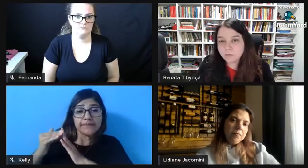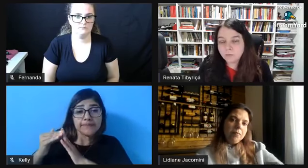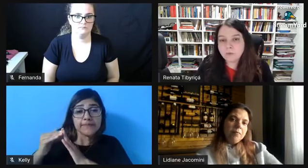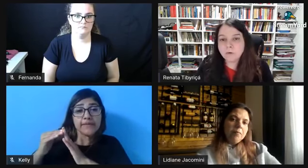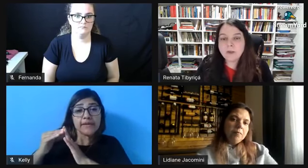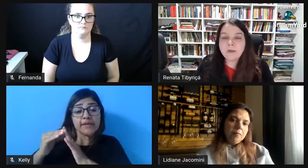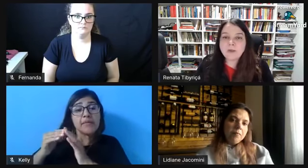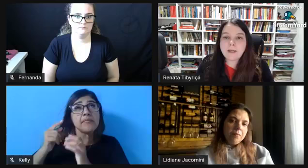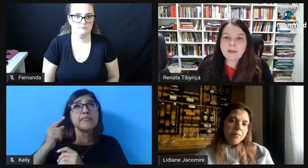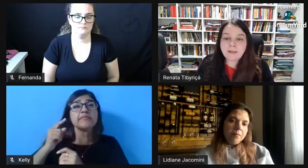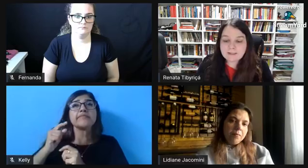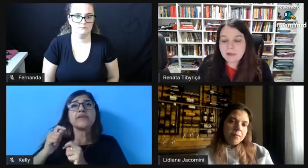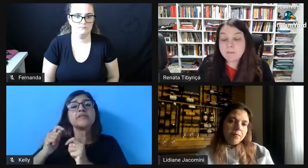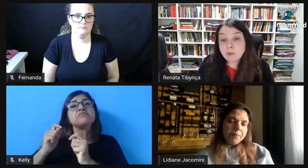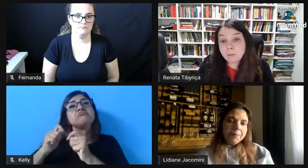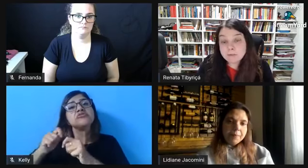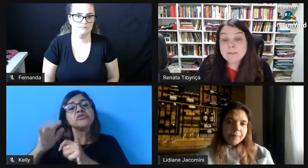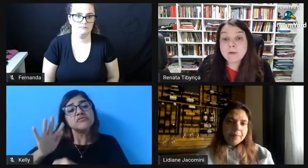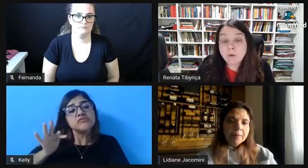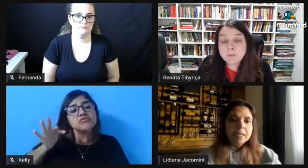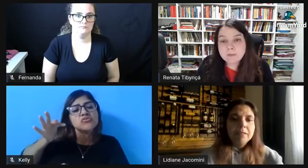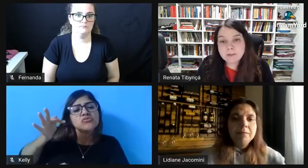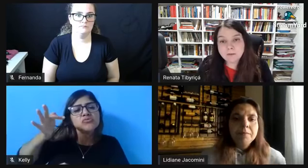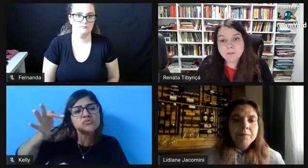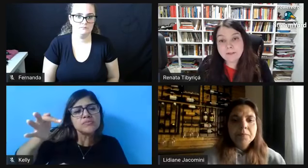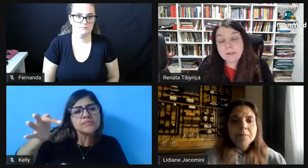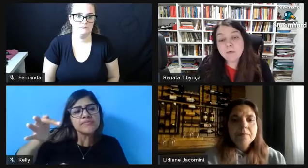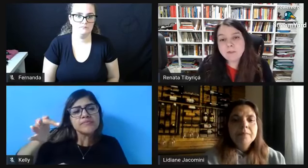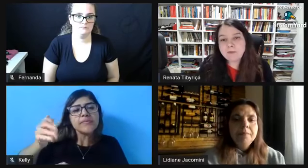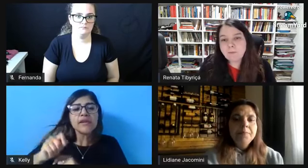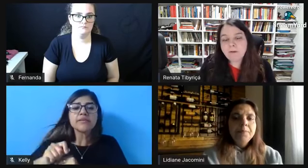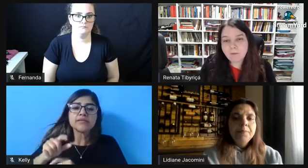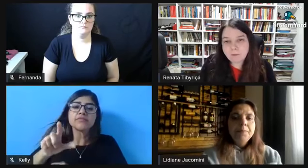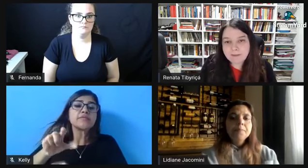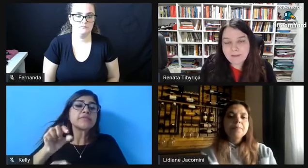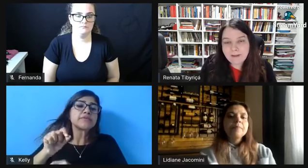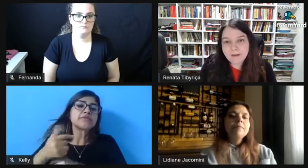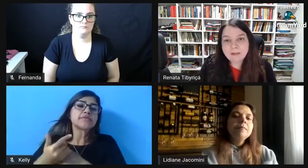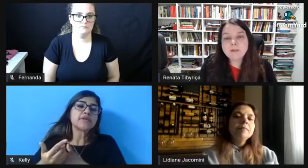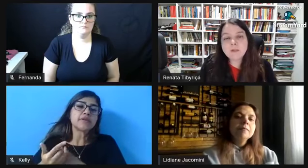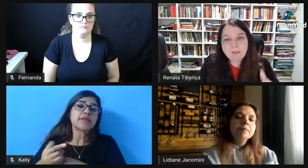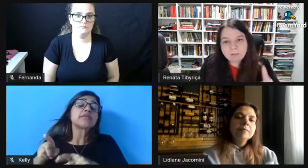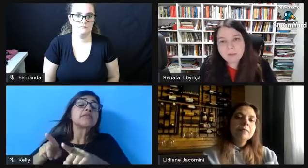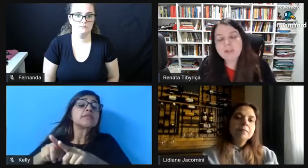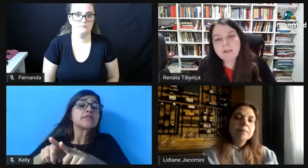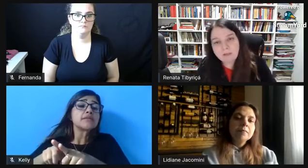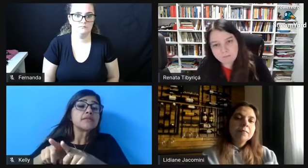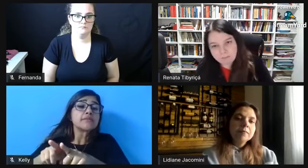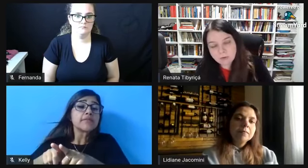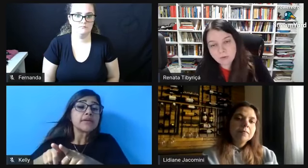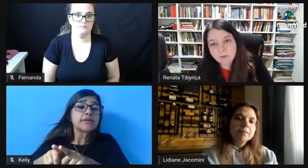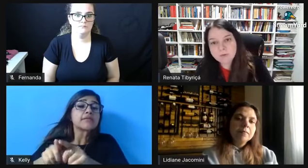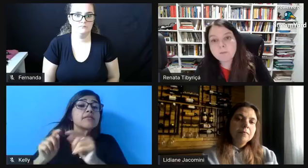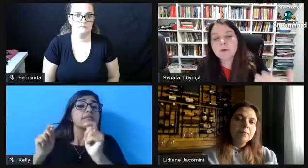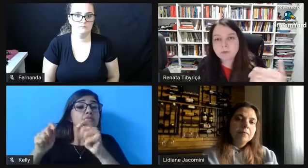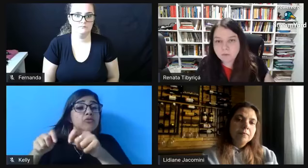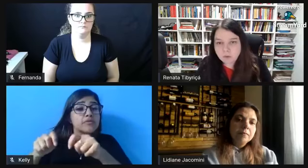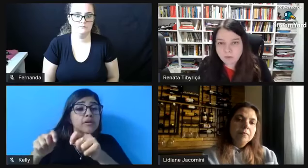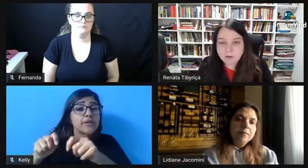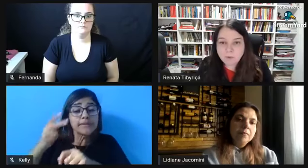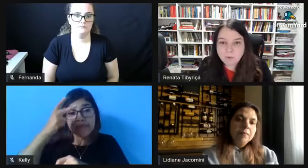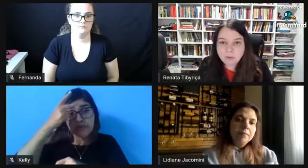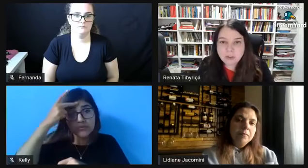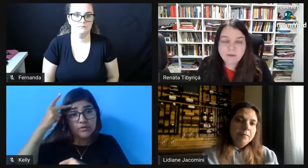no futuro, quem sabe isso possa ser uma opção, e inclusive uma forma até de permitir que pessoas